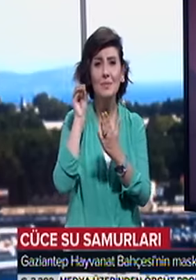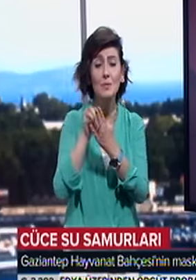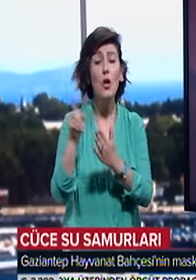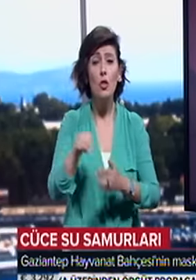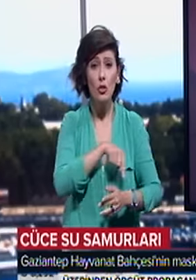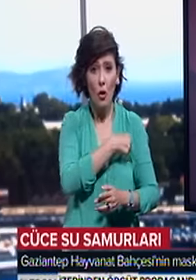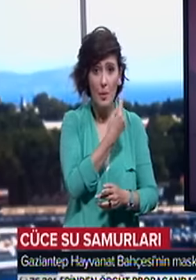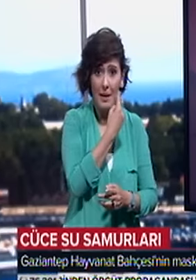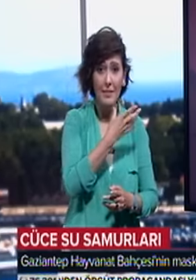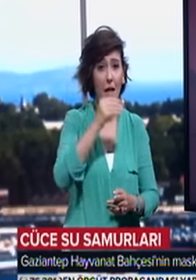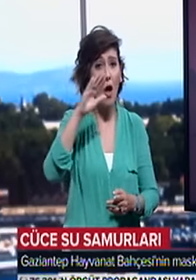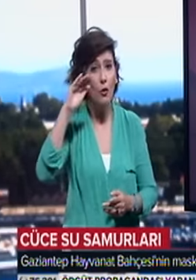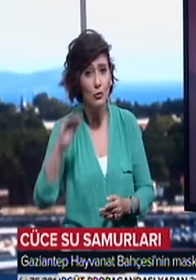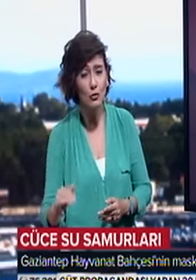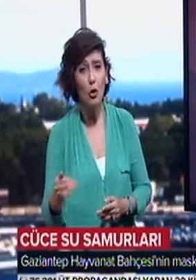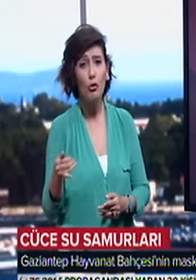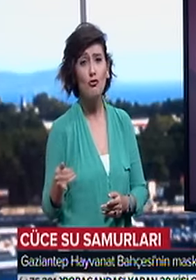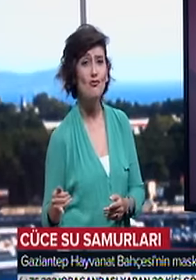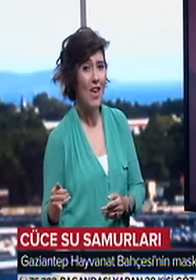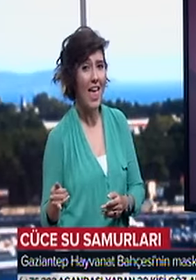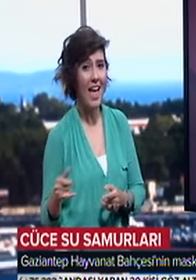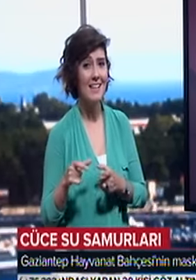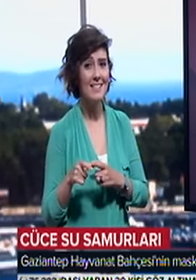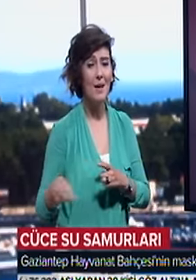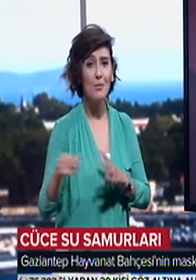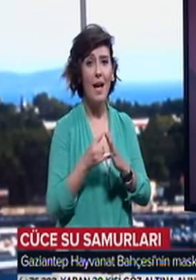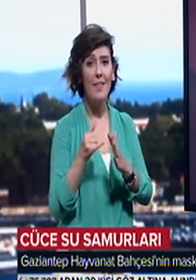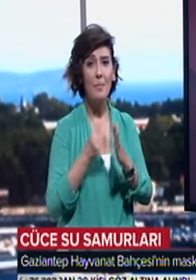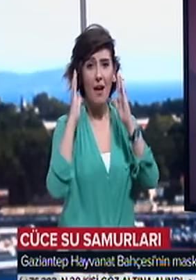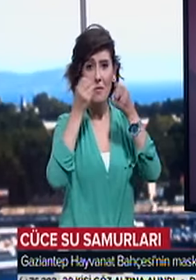daha küçük. Cüce samurlar Gaziantep Hayvanat Bahçesi